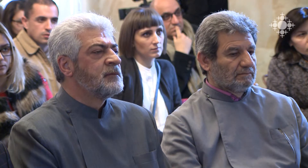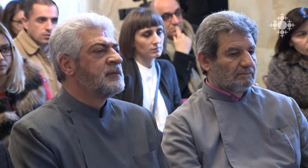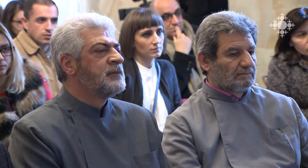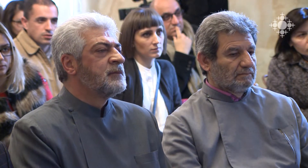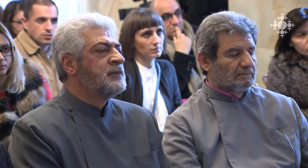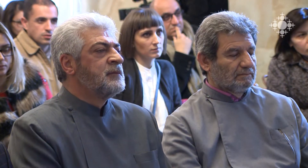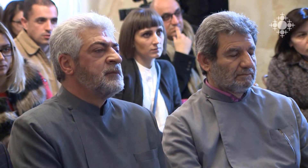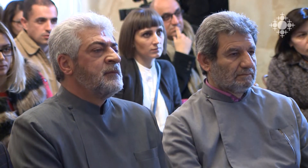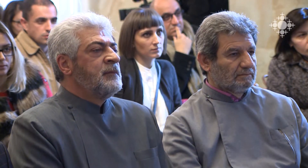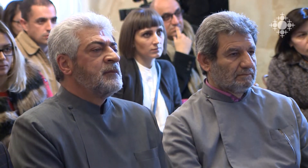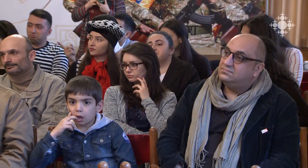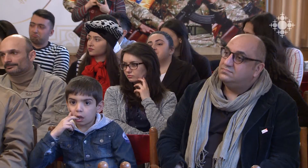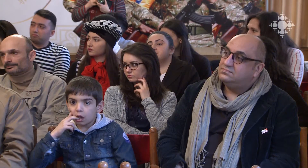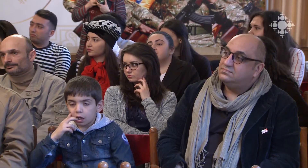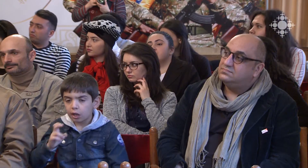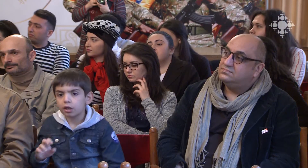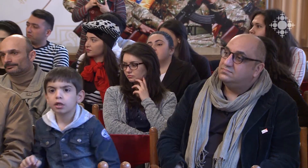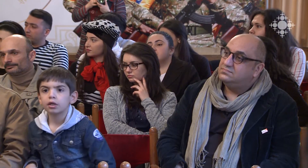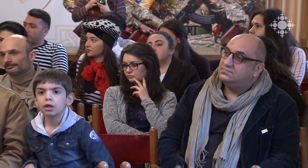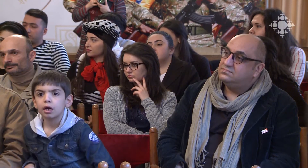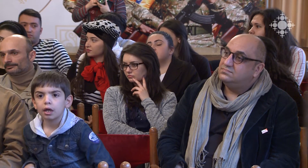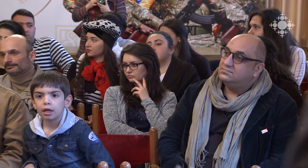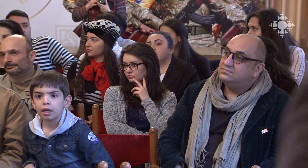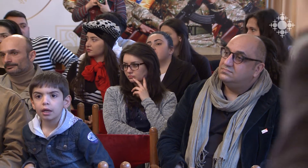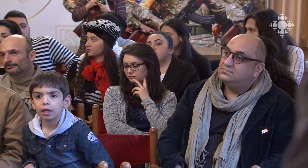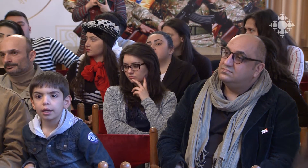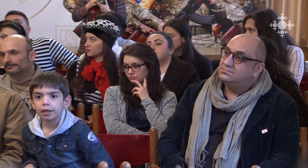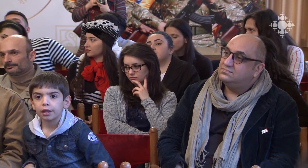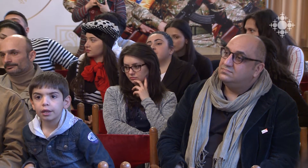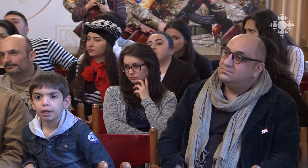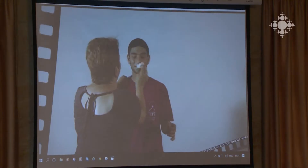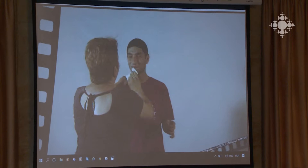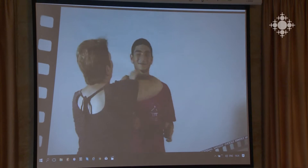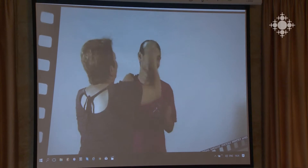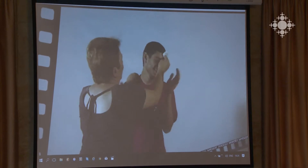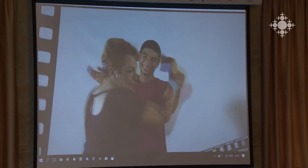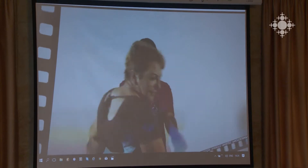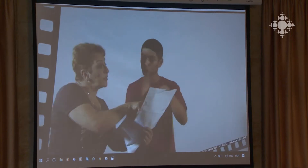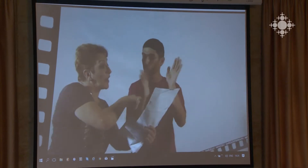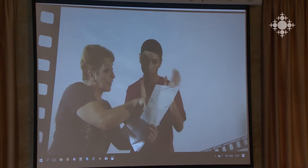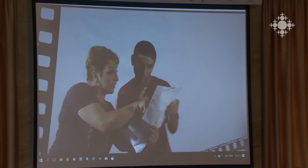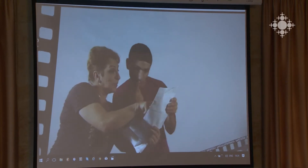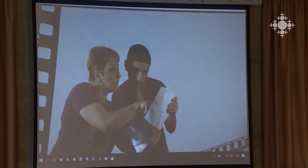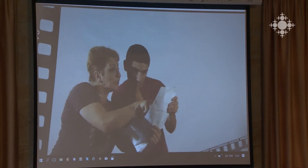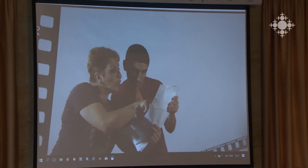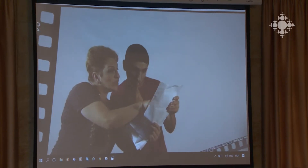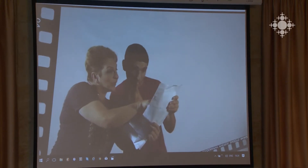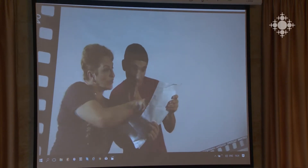Աստվածաշնչային ընկերության ֆինանսավորմամբ 4 տարի առաջ Տեր Հայրը նախաձեռնեց 5 կտակարանի ժեստերի լեզվով թարգմանության և նկարահանման